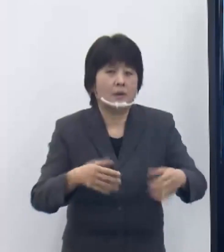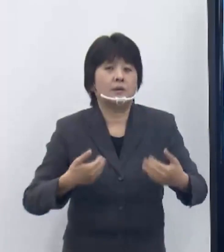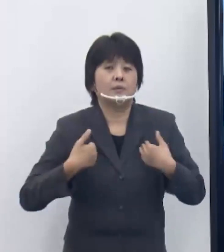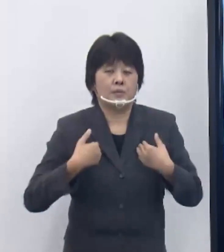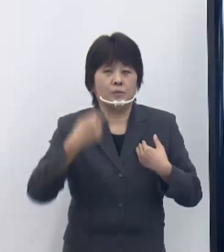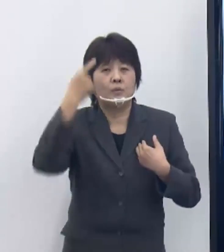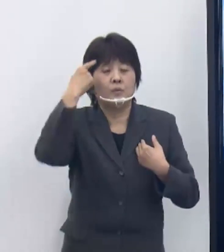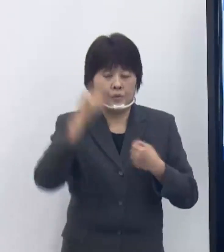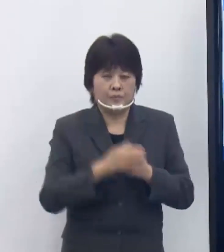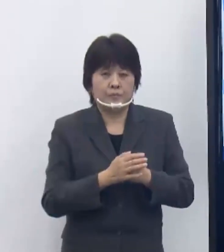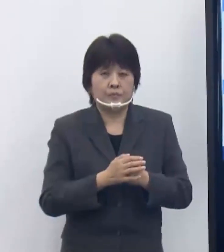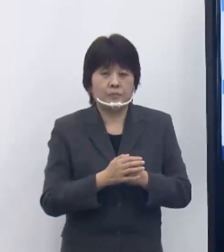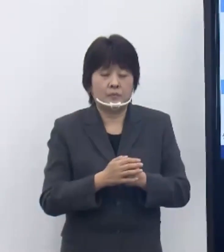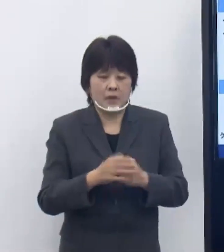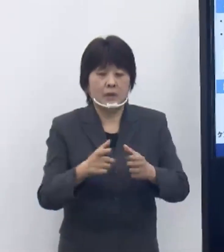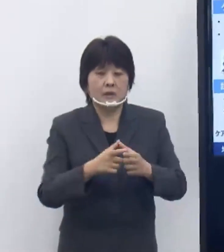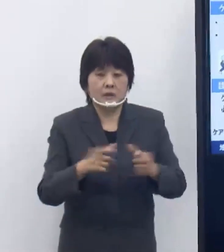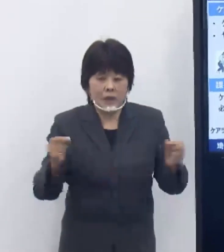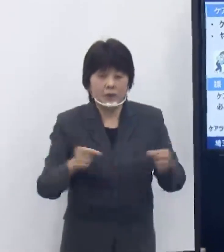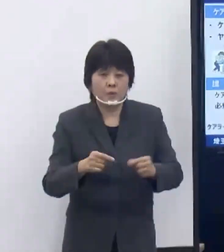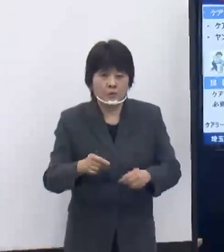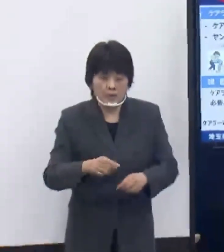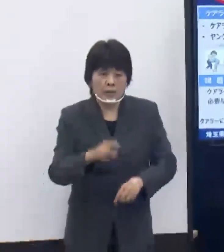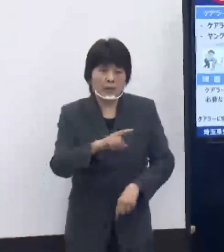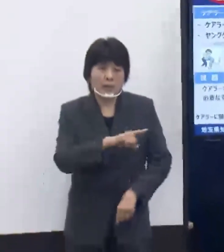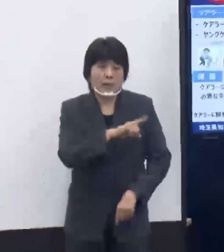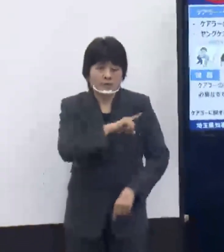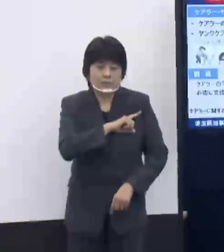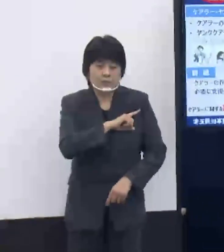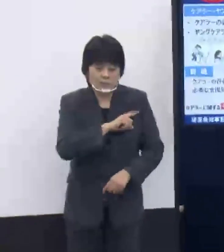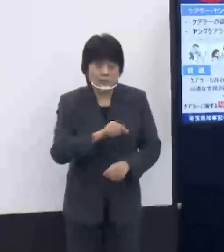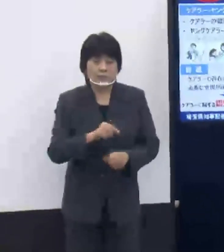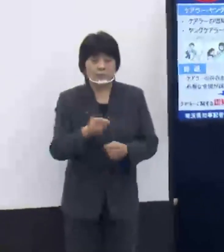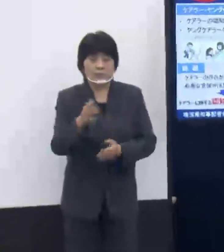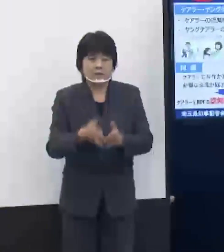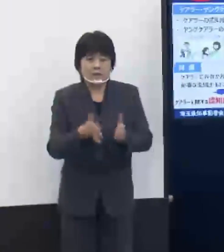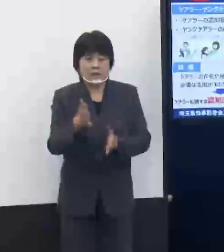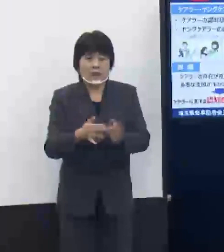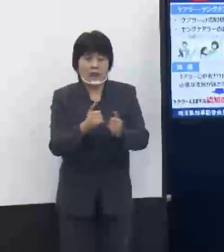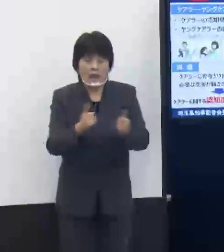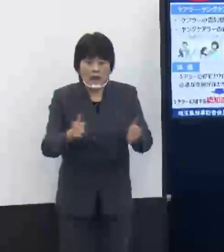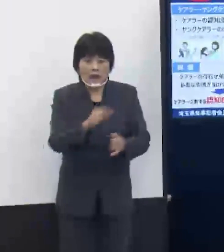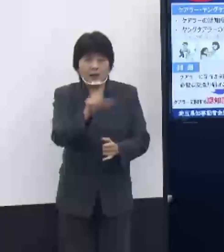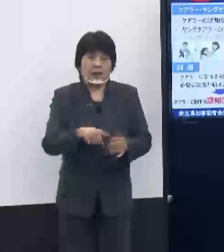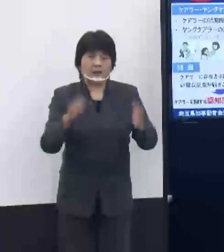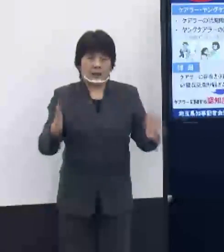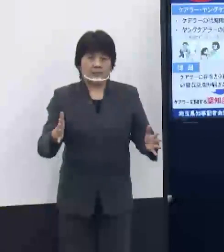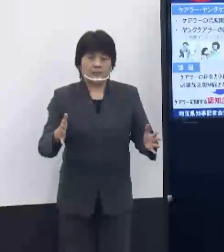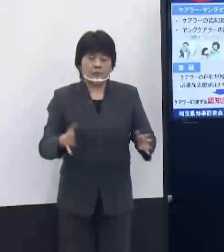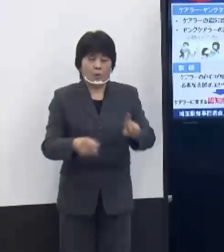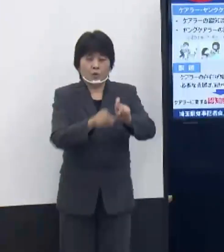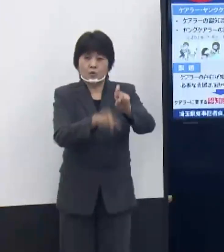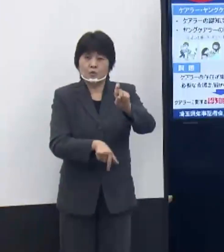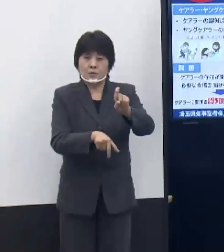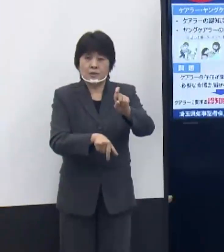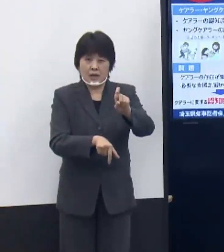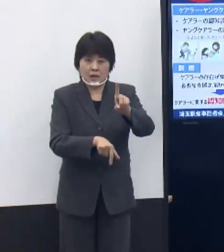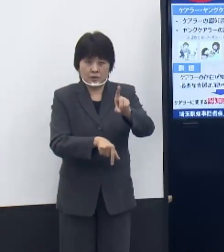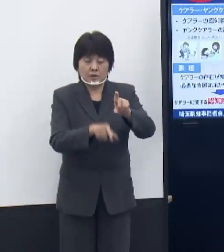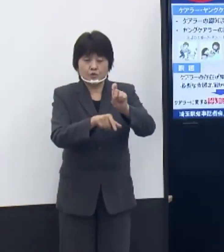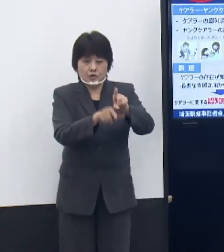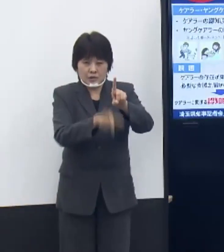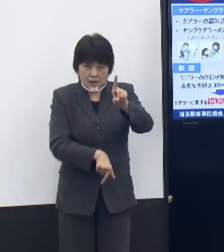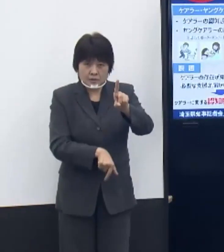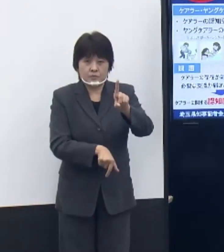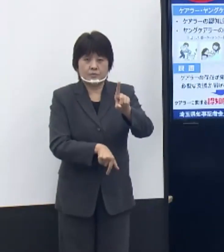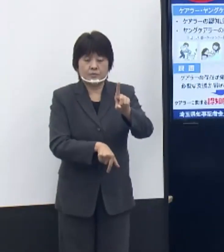ため全国初となりますけれども、ケアラー月間を11月に創設